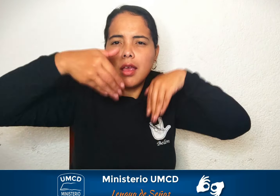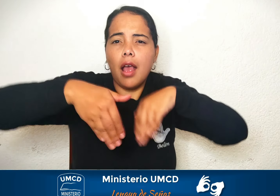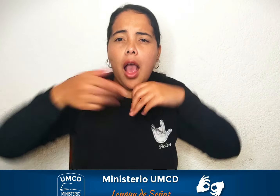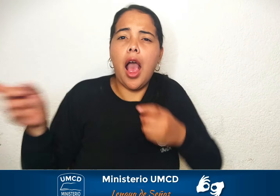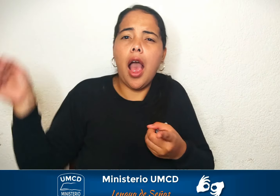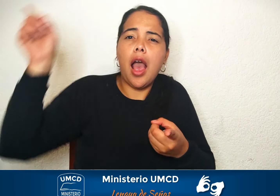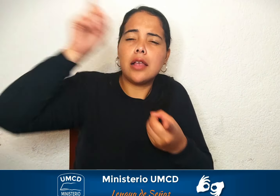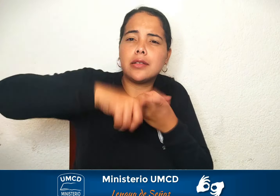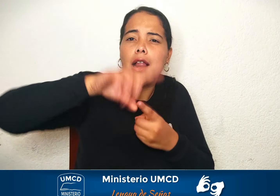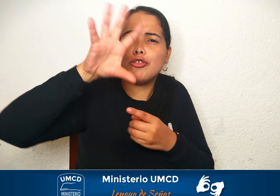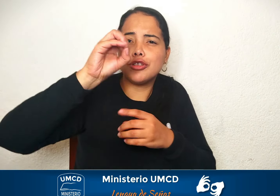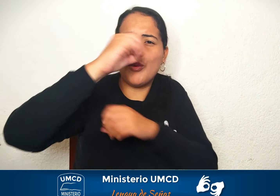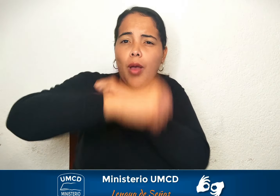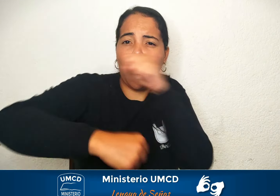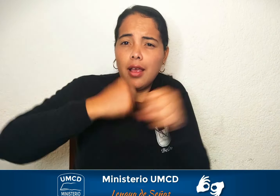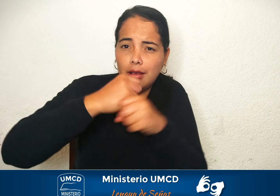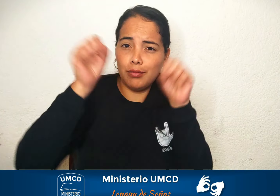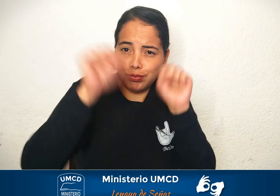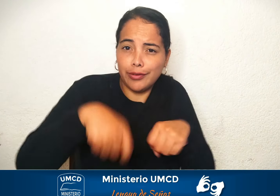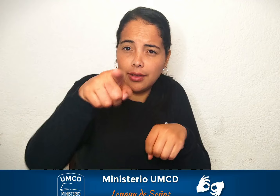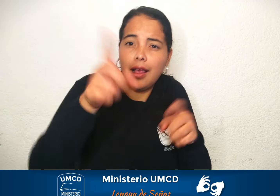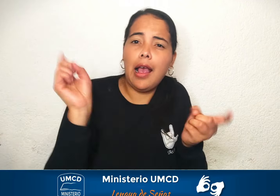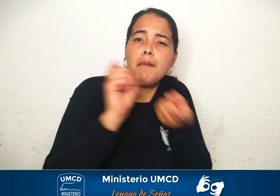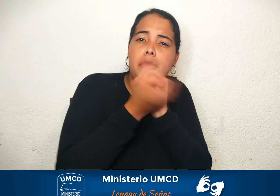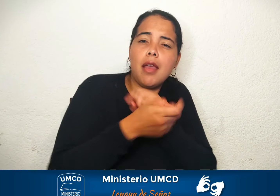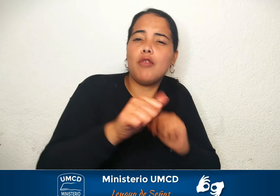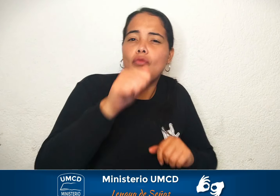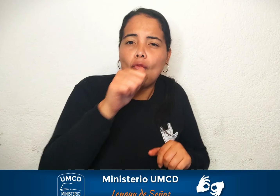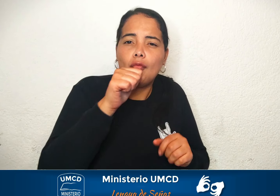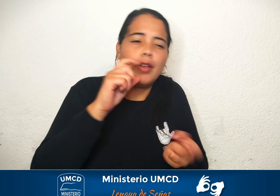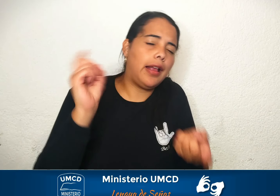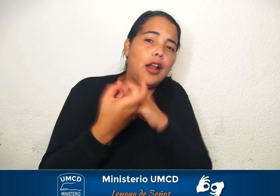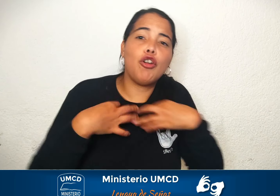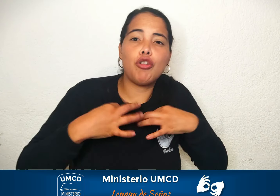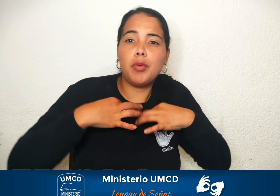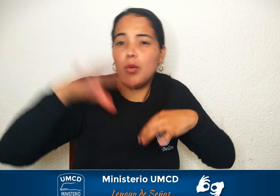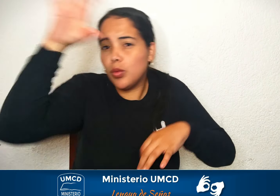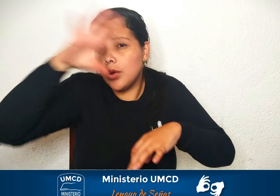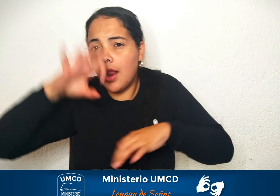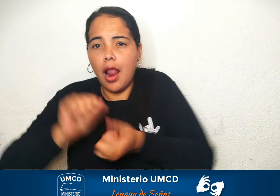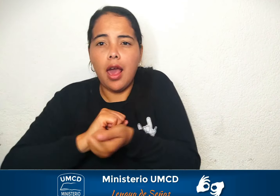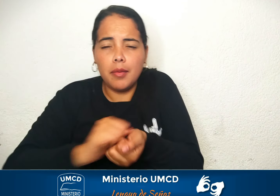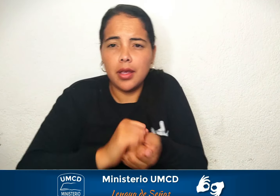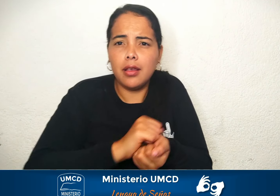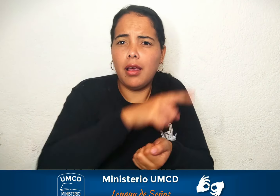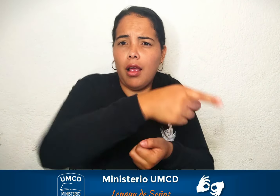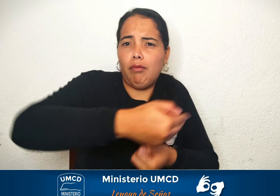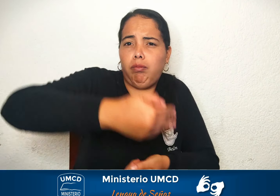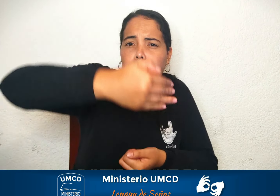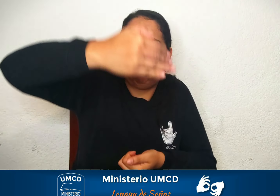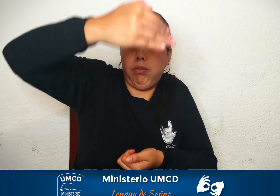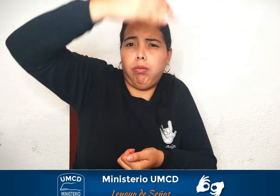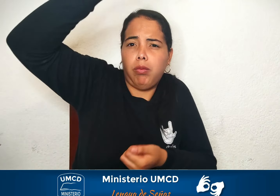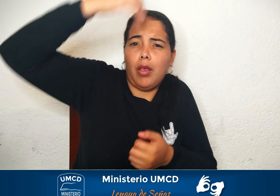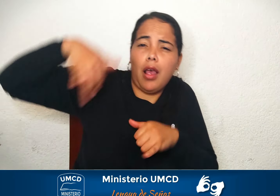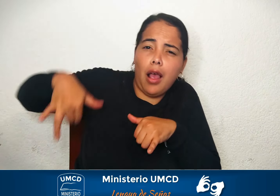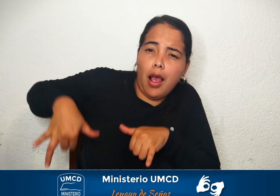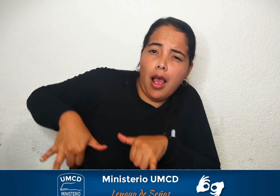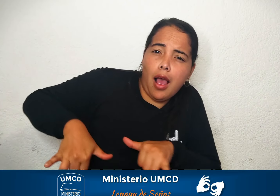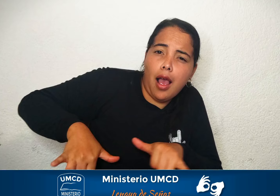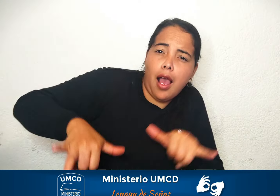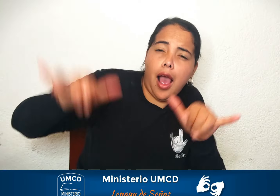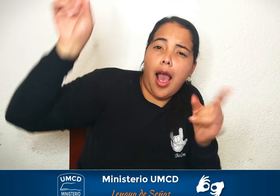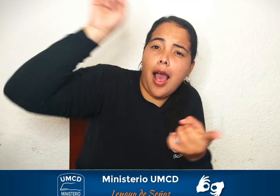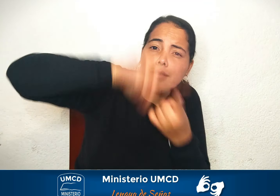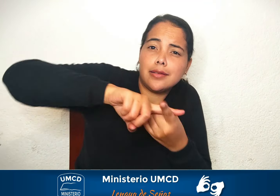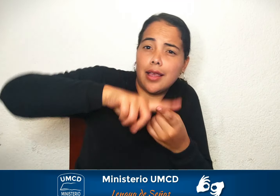días los pañales, preparando todos los días el biberón, buscándole la ropa, lavándole la ropa y usted tener que darle alimento